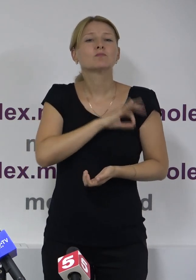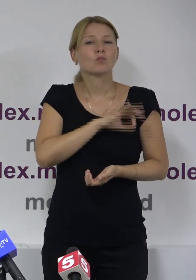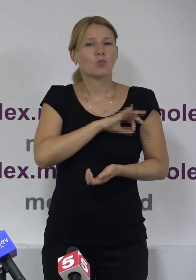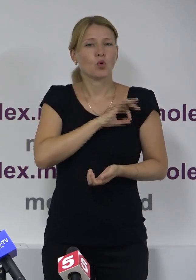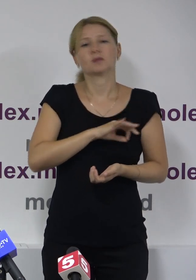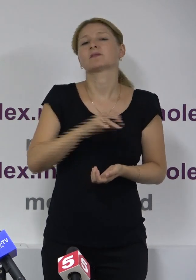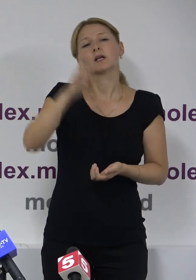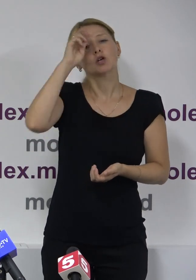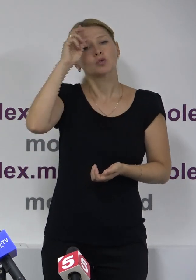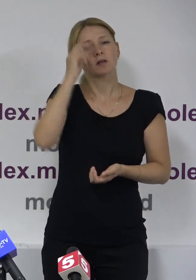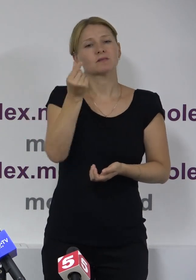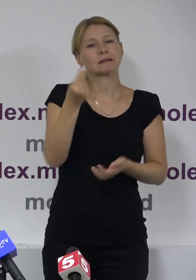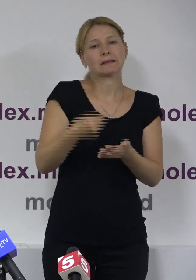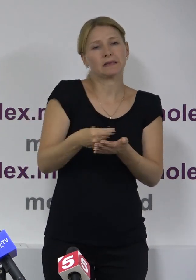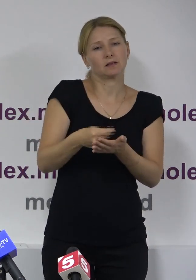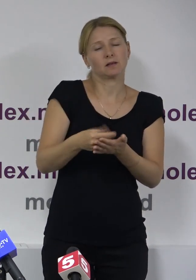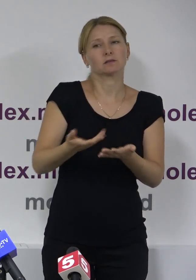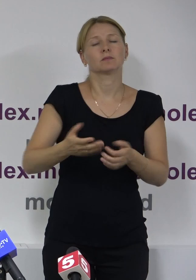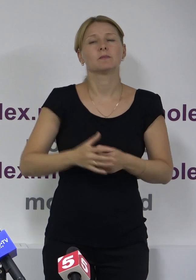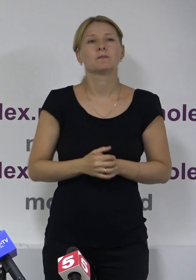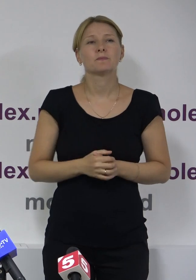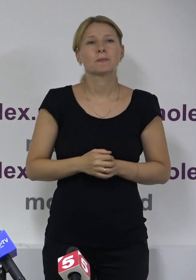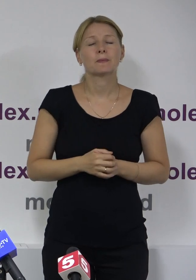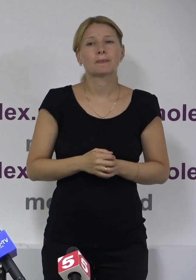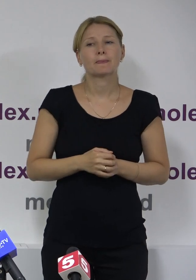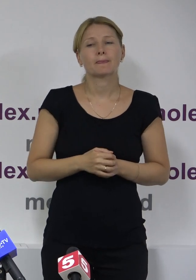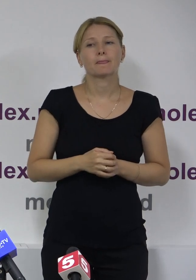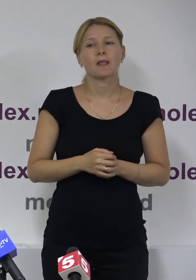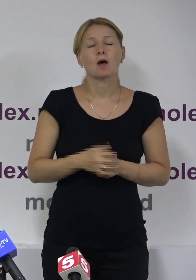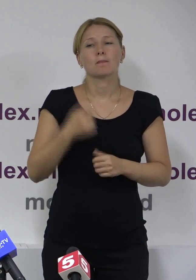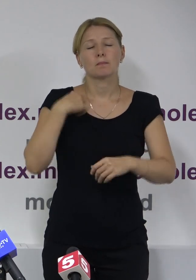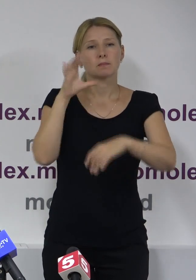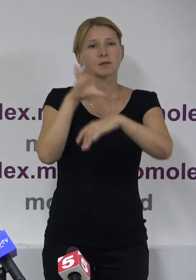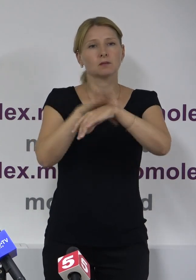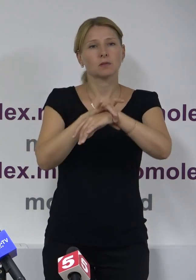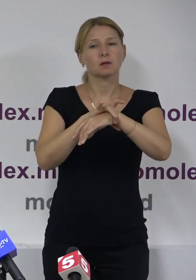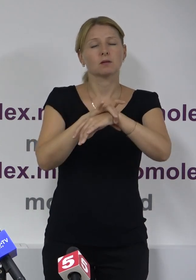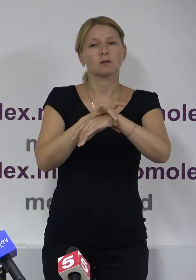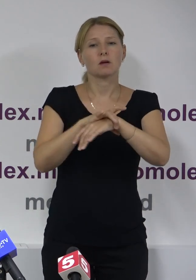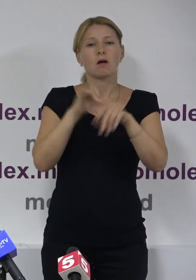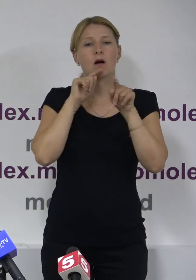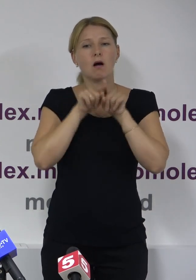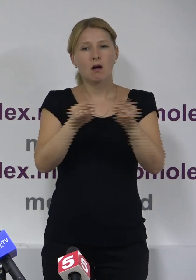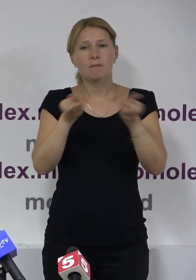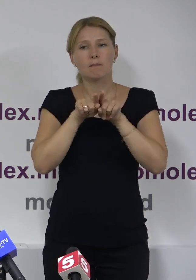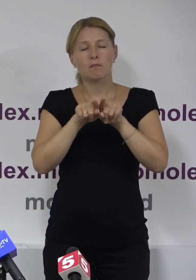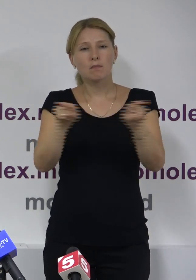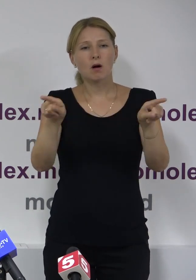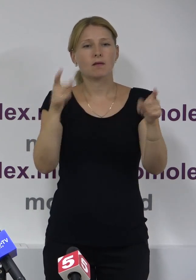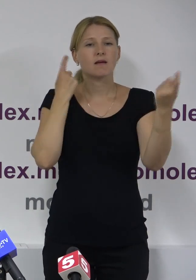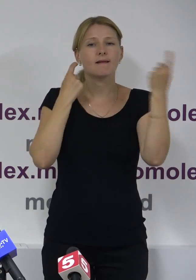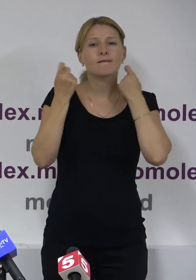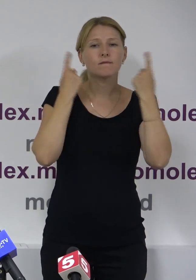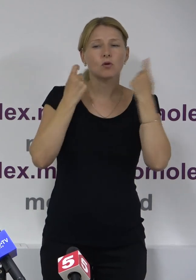resurselor administrative. În acest sens, noi am observat în spațiu public campania de